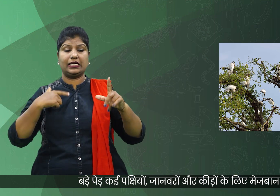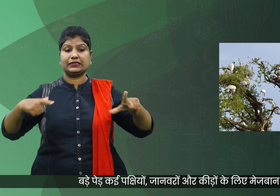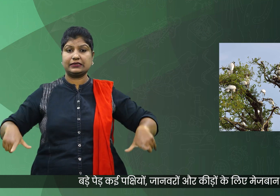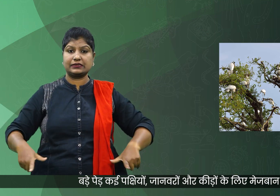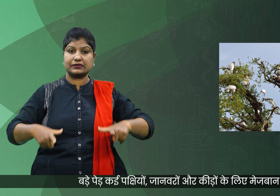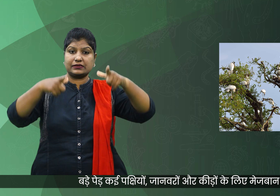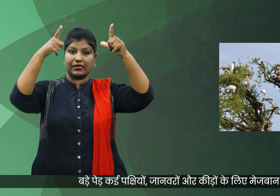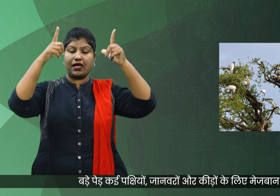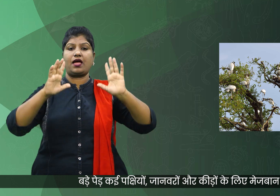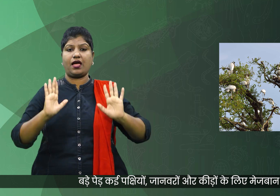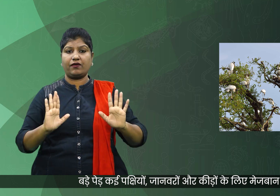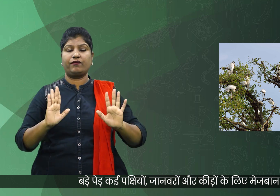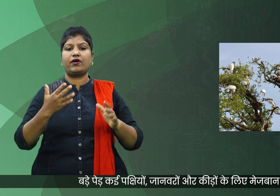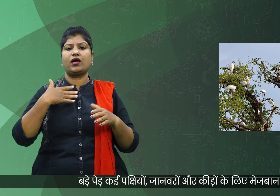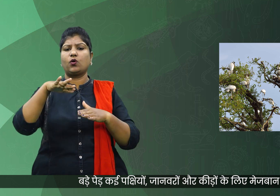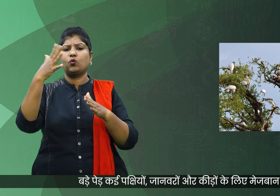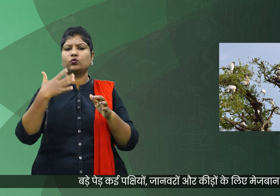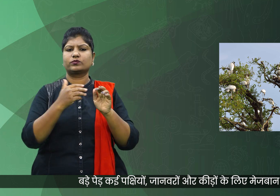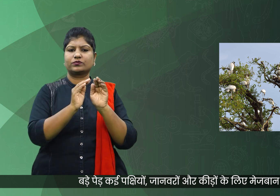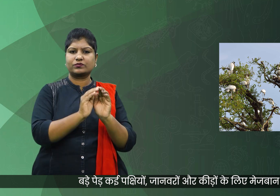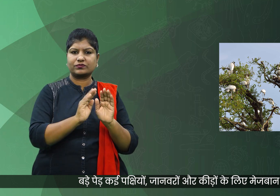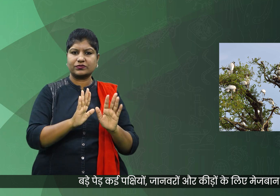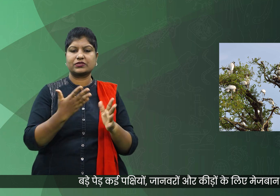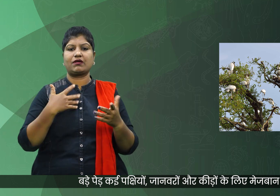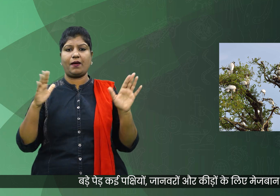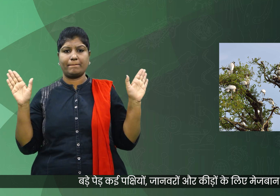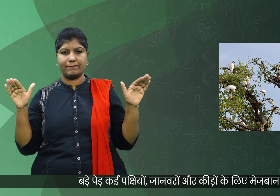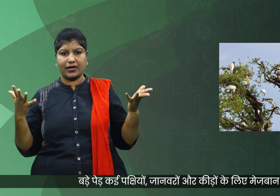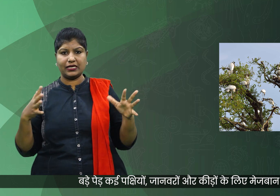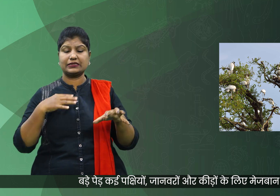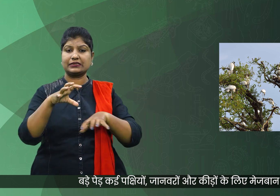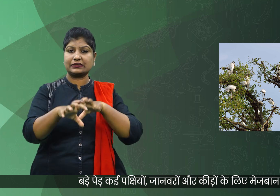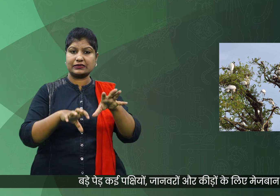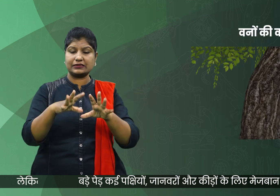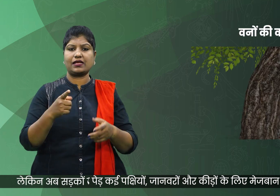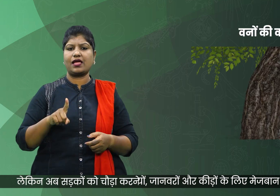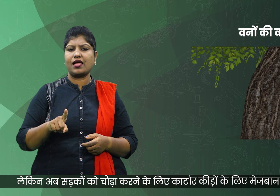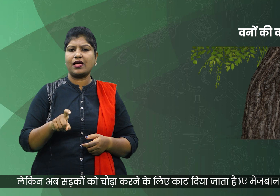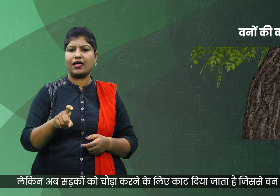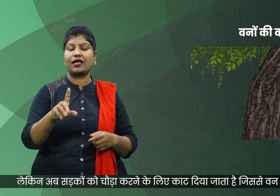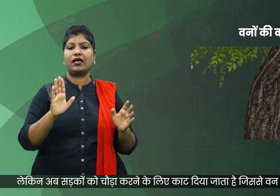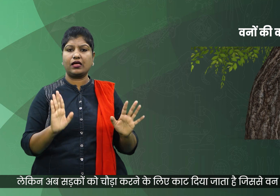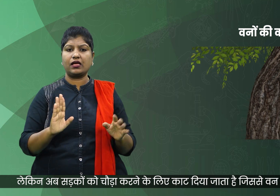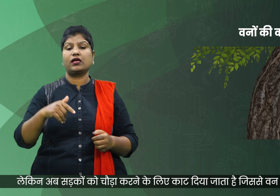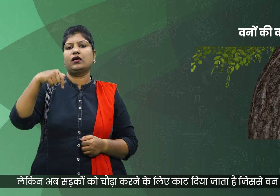जानवरों और कीडों के लिए मेजबान है। लेकिन अब सडकों को